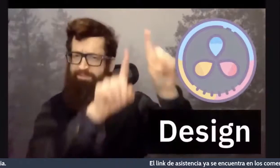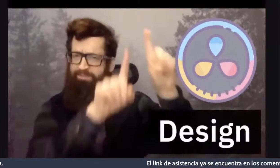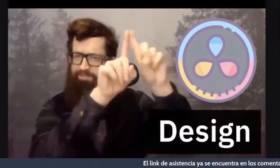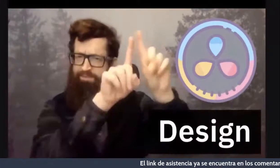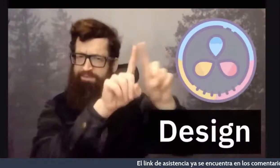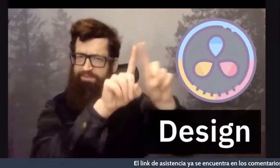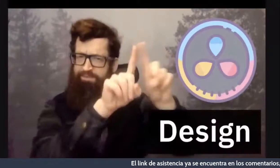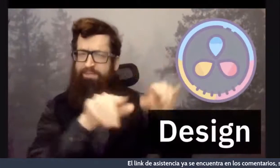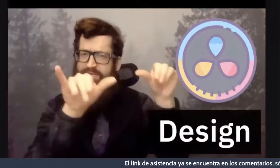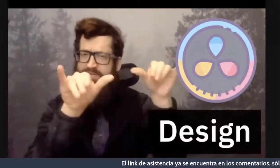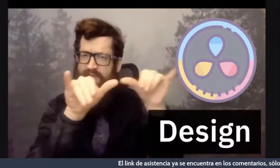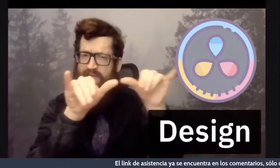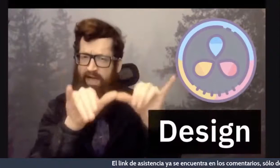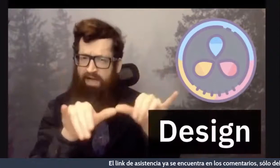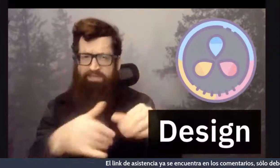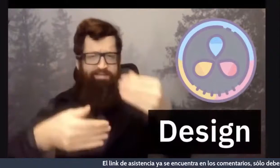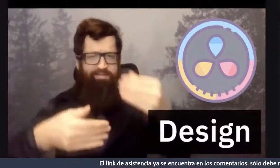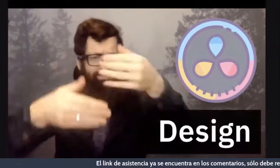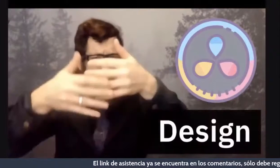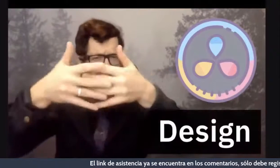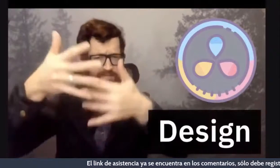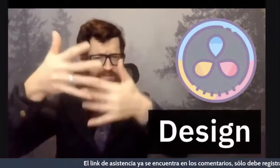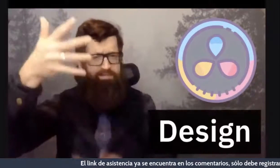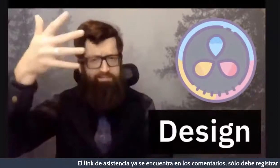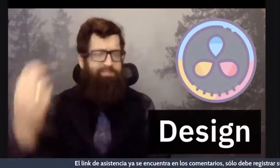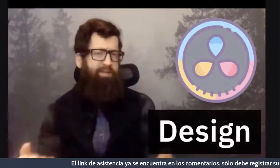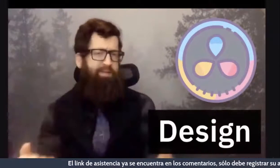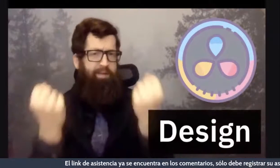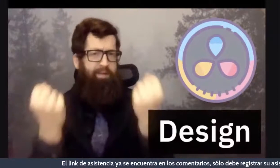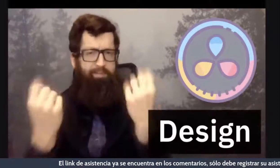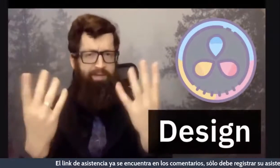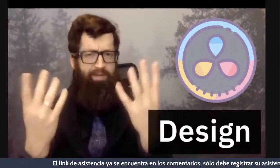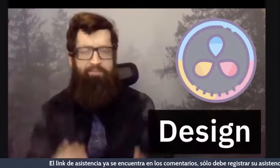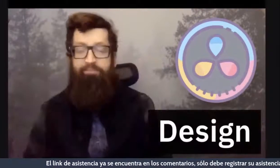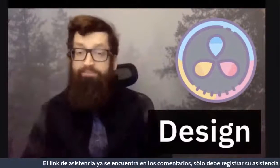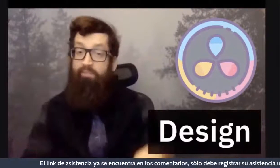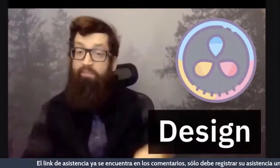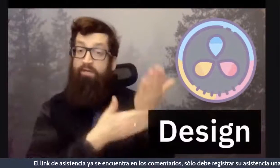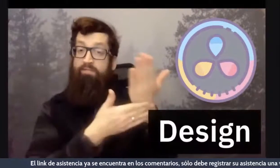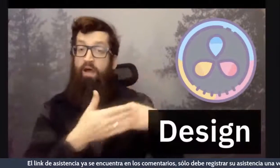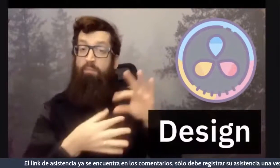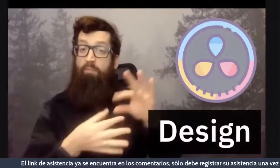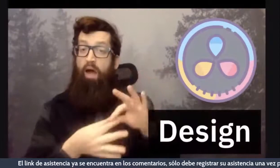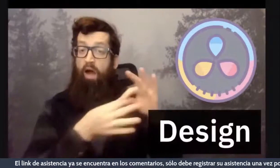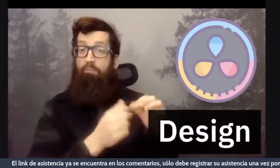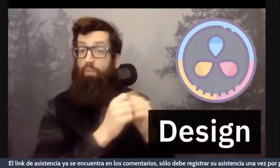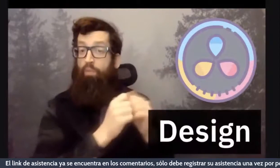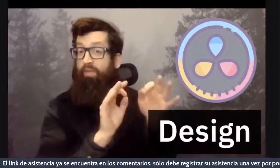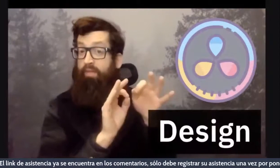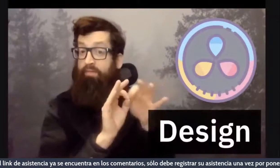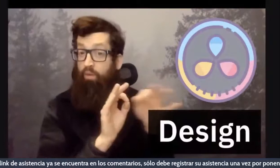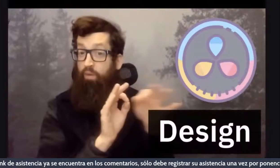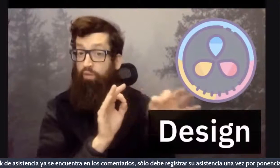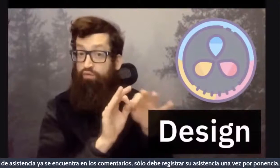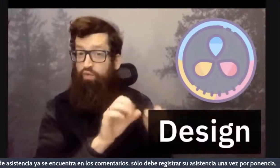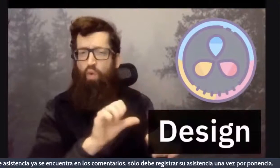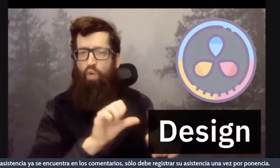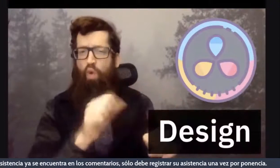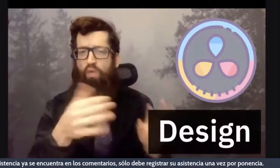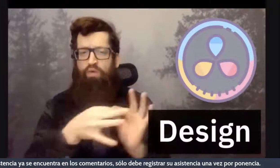Algunos de esos elementos se pueden usar con el texto, otros con imágenes, como algunas apps, gráficos.